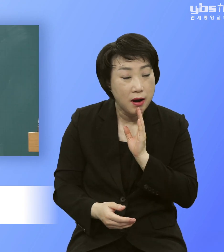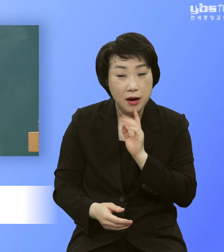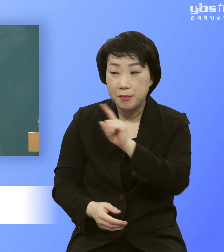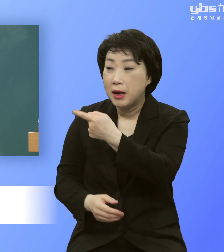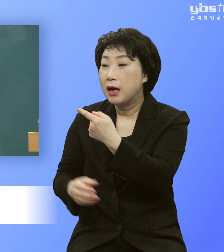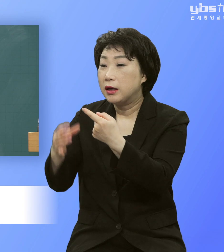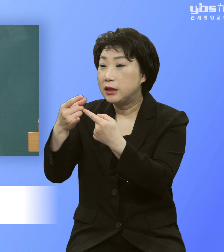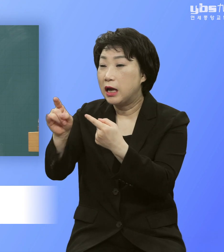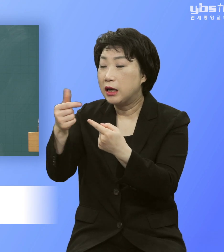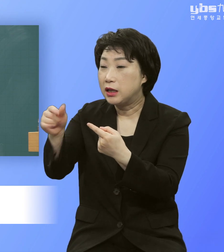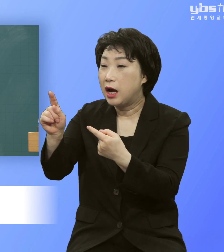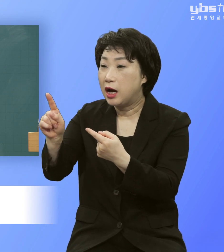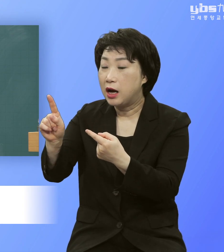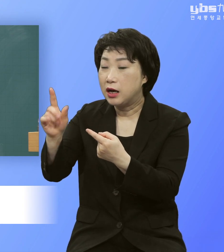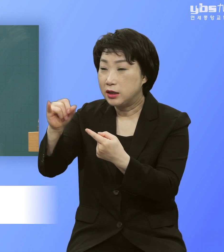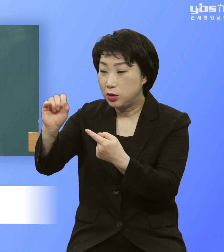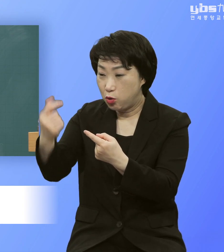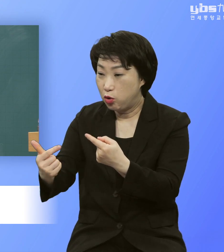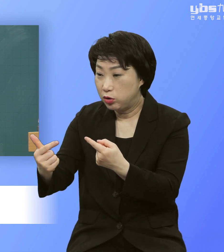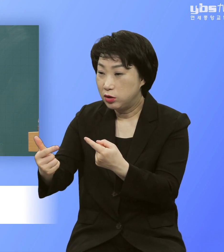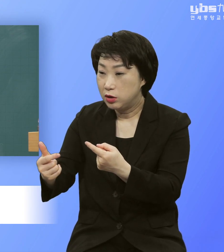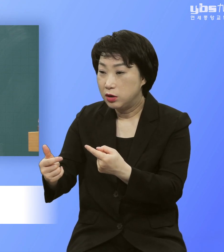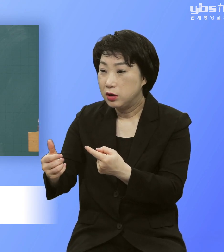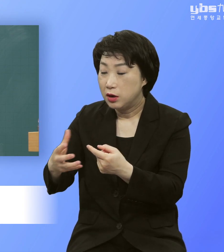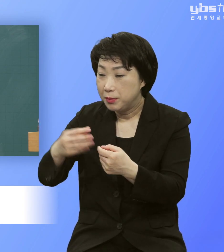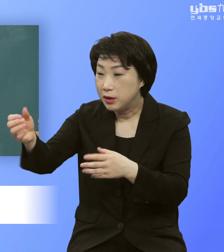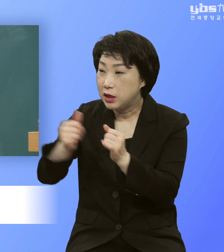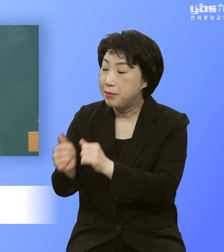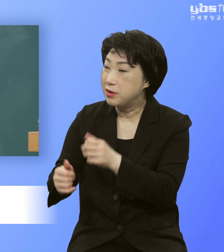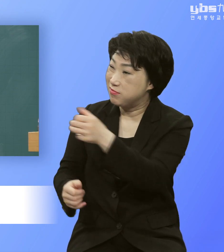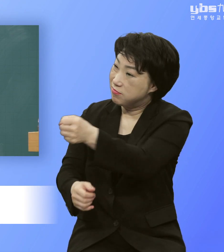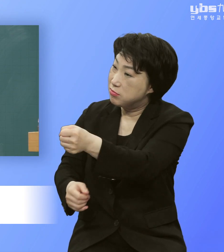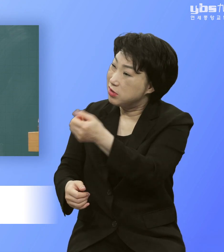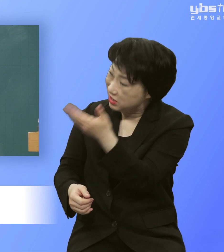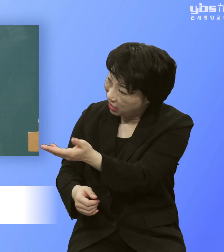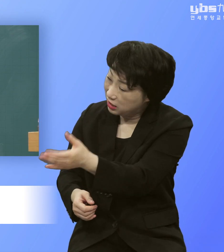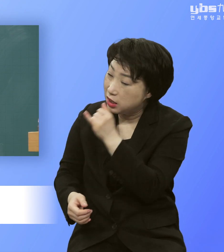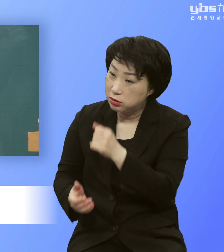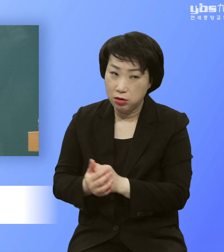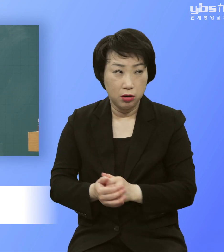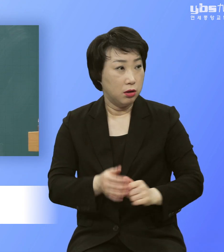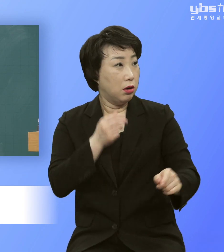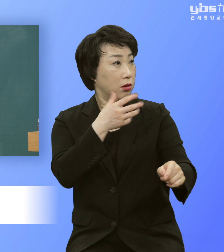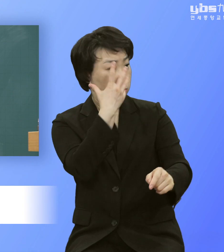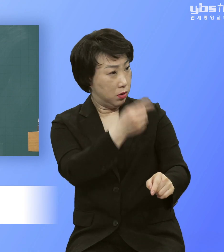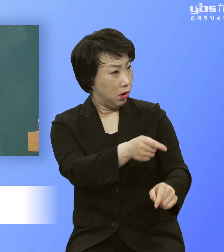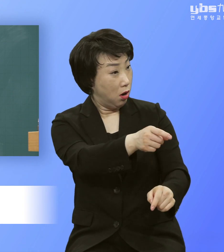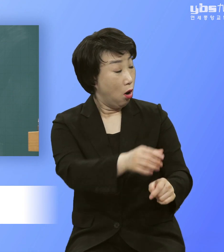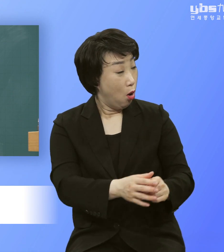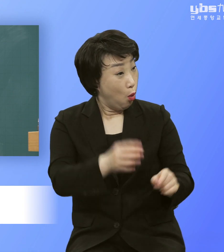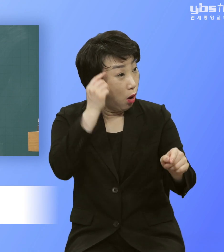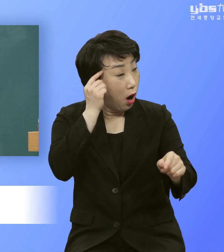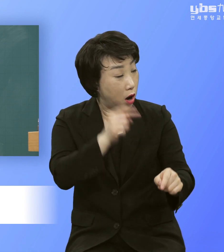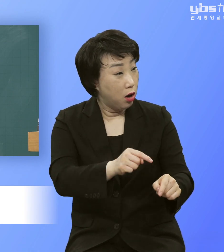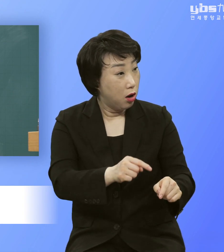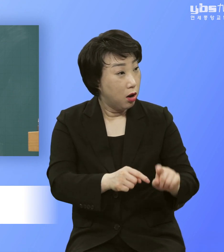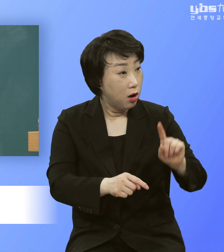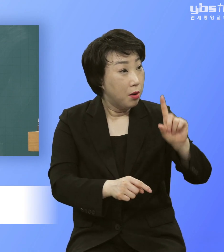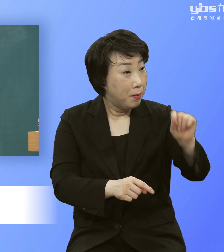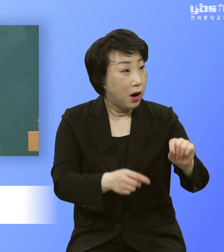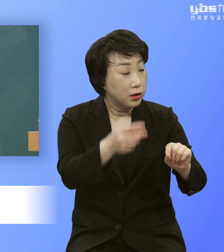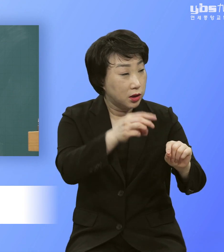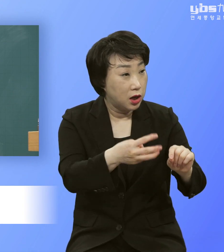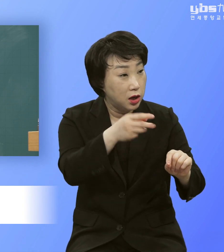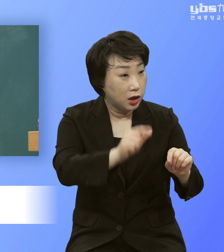내놔. 그러니까 어떤 사람이 그걸 보고 저 자식이 1만 달러를 탕감받고 아니 100데나리온